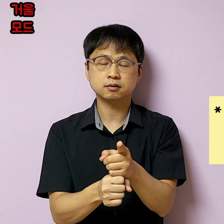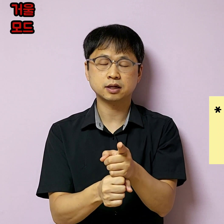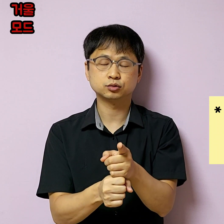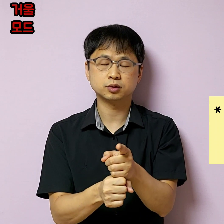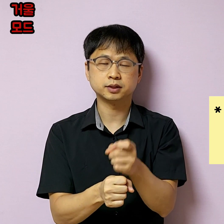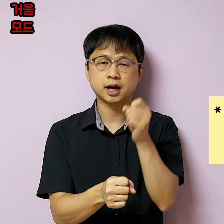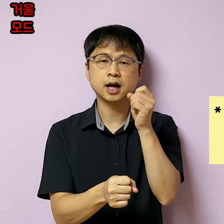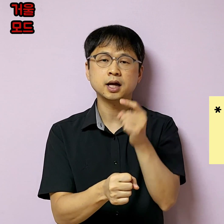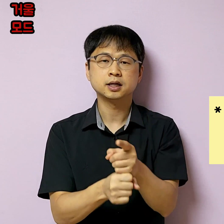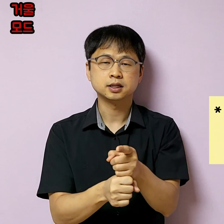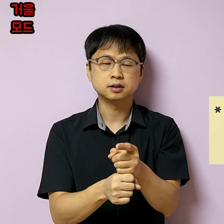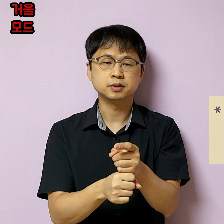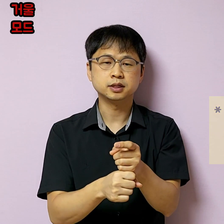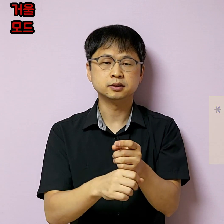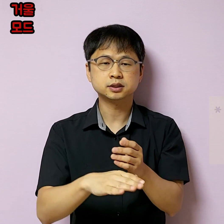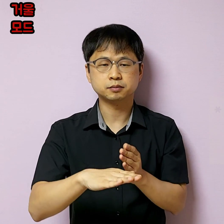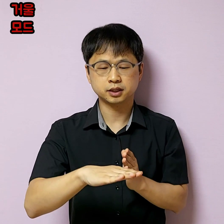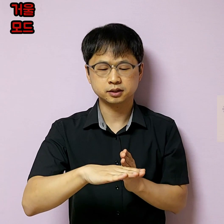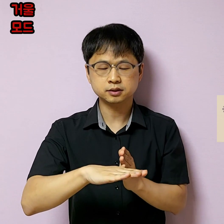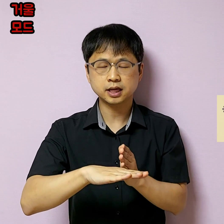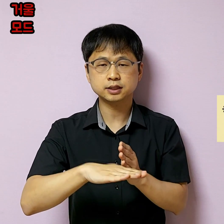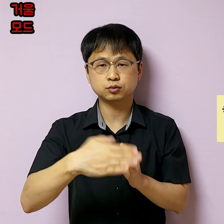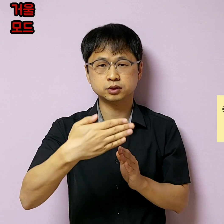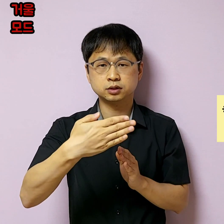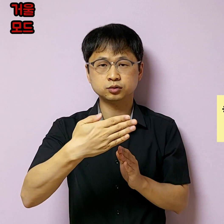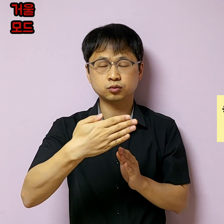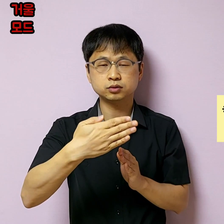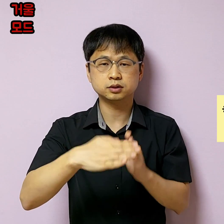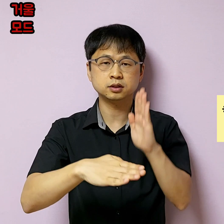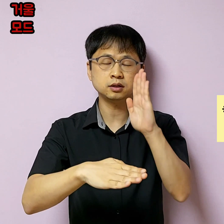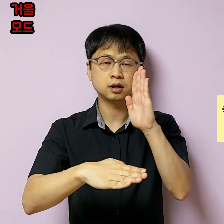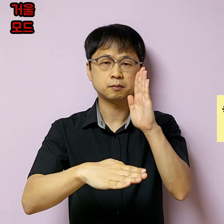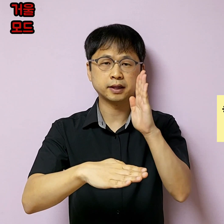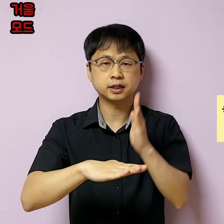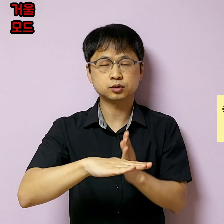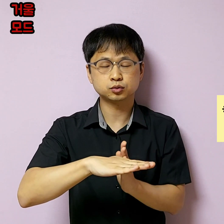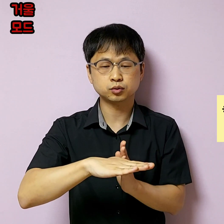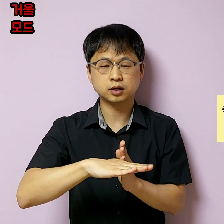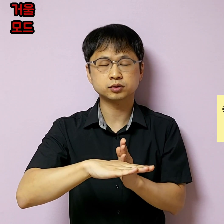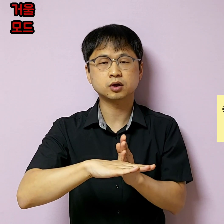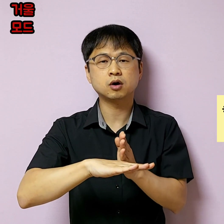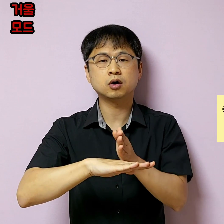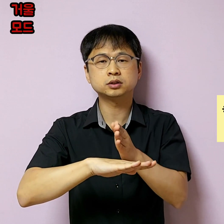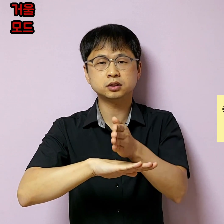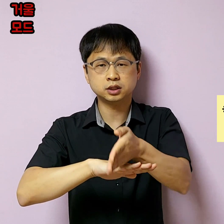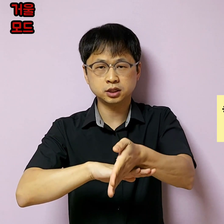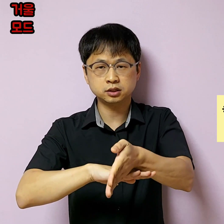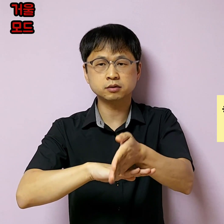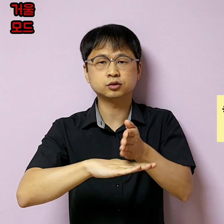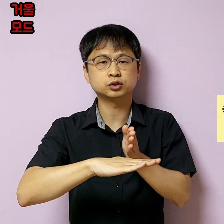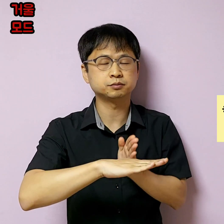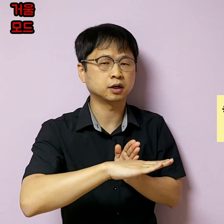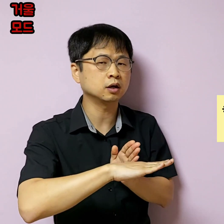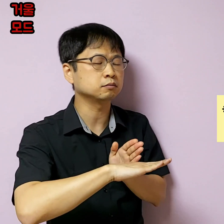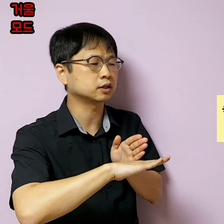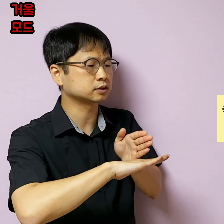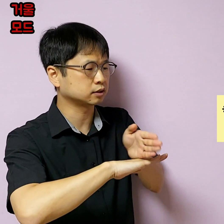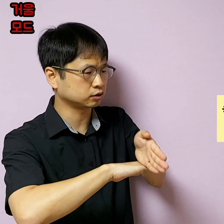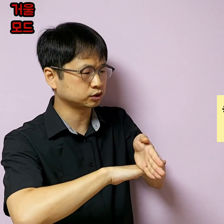벌써라는 수어입니다. 이미 늦어버린 늦다 수어는 손등을 반대손 손날로 천천히 넘겨주시면 밀어서